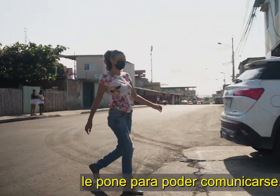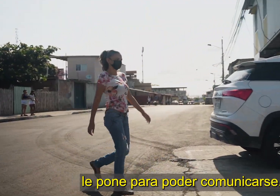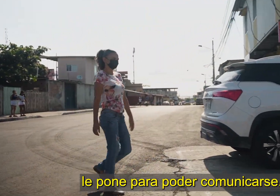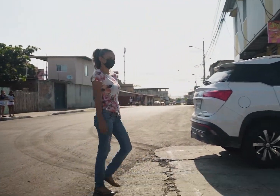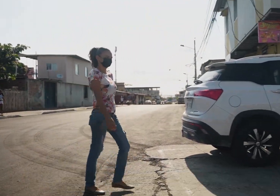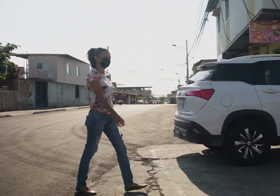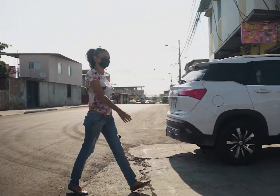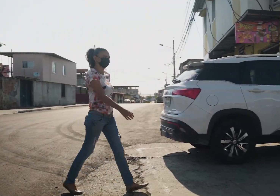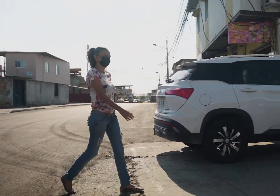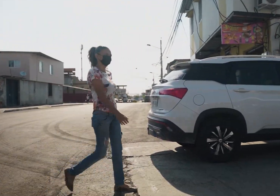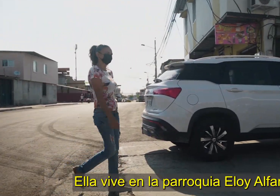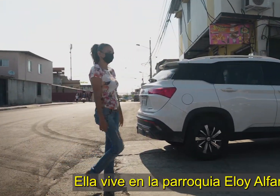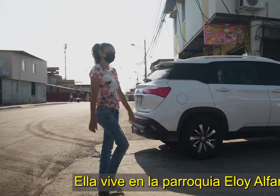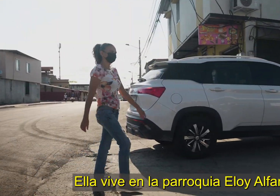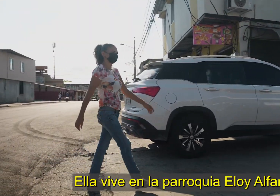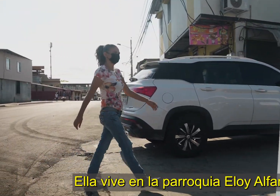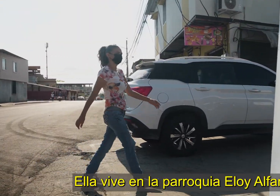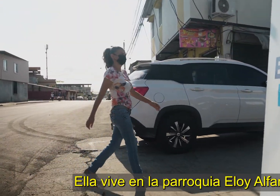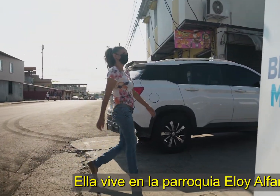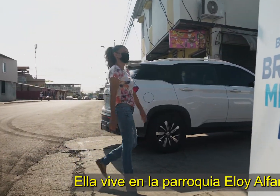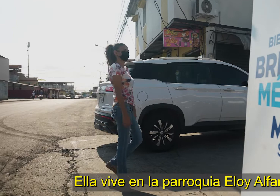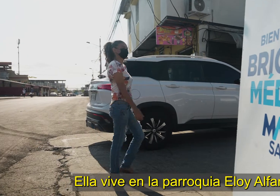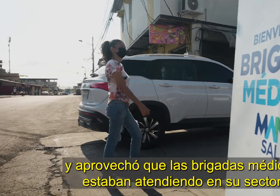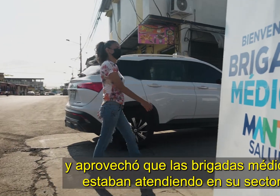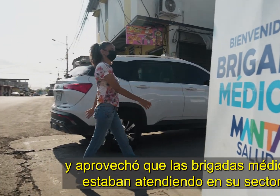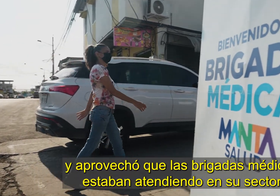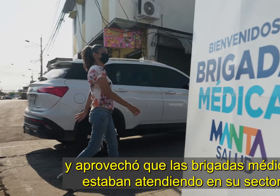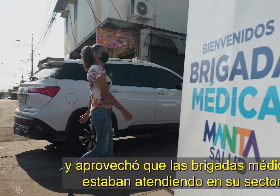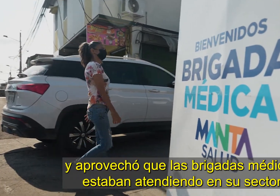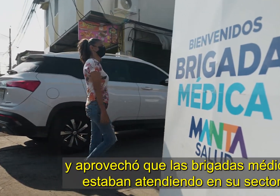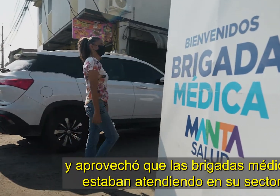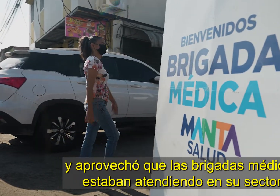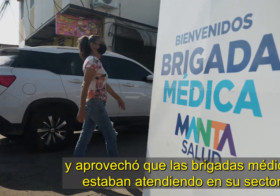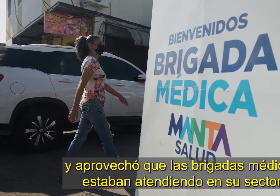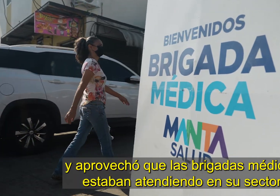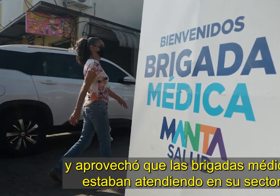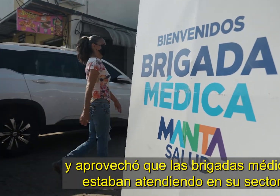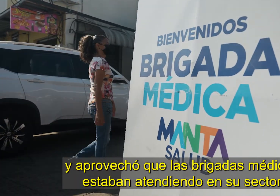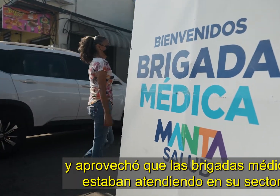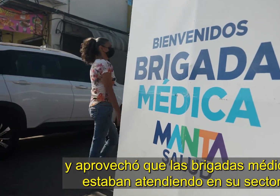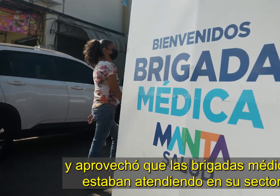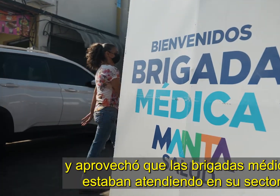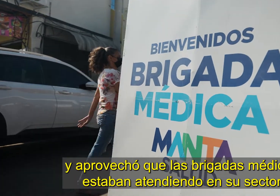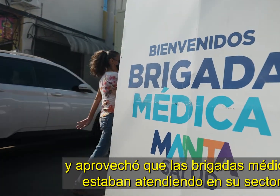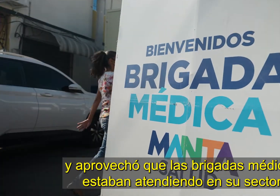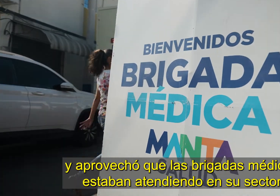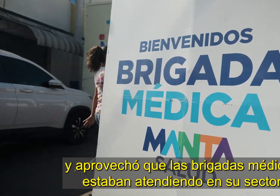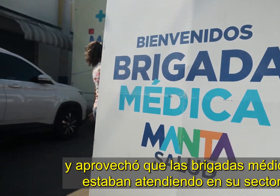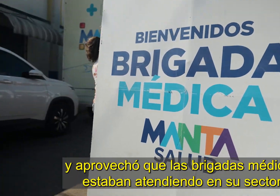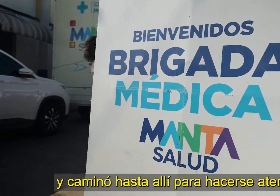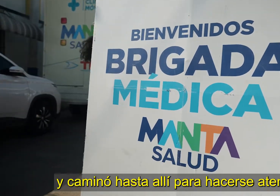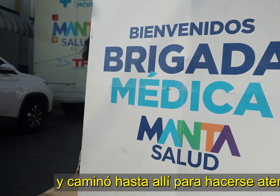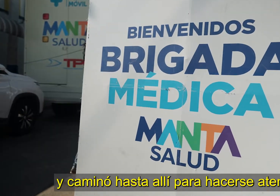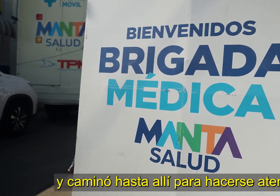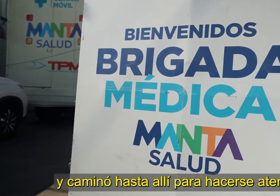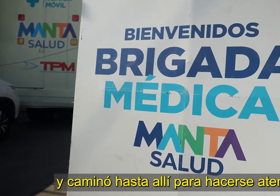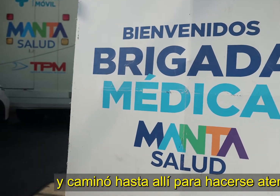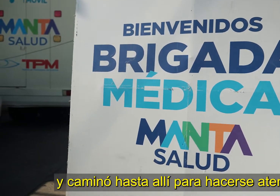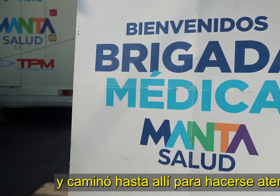comunicarse. Ella vive en la parroquia Eloy Alfaro y aprovechó que las brigadas médicas estaban atendiendo en su sector y caminó hasta allí para